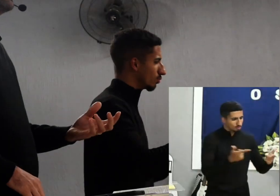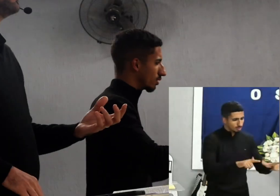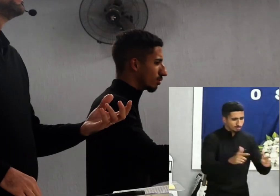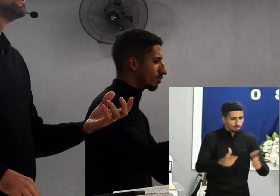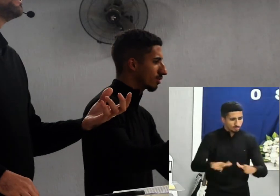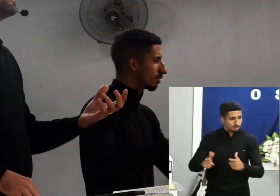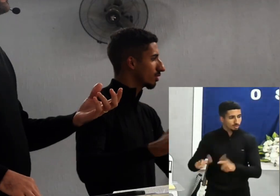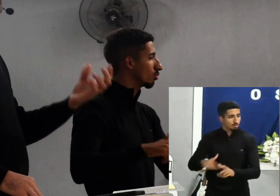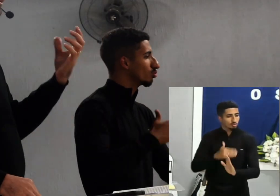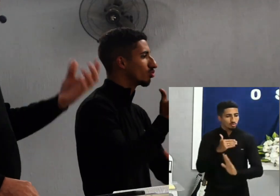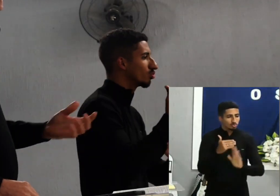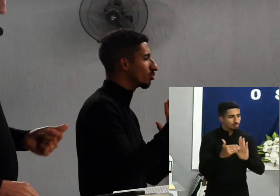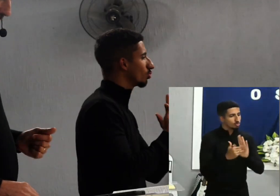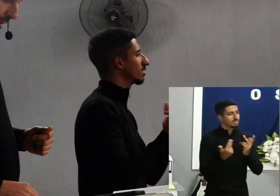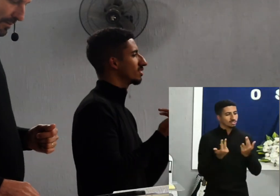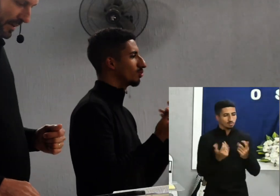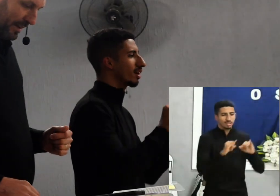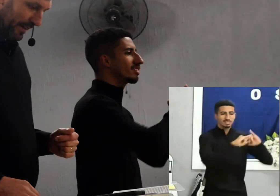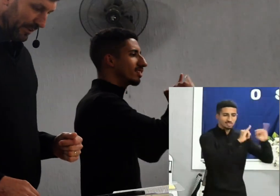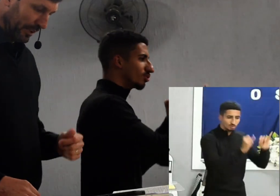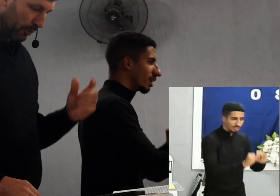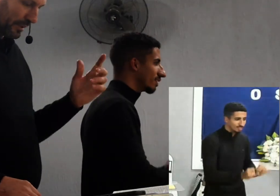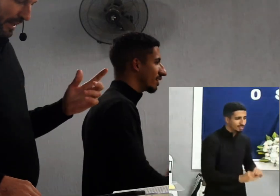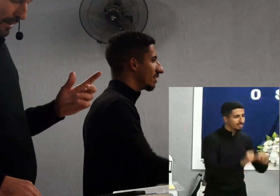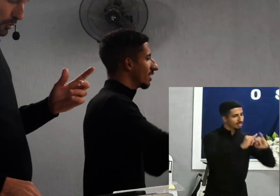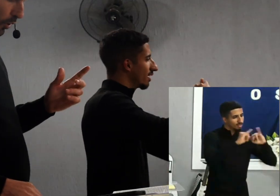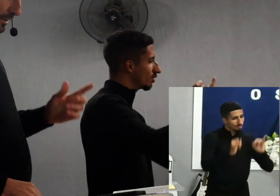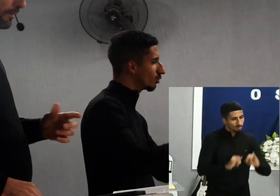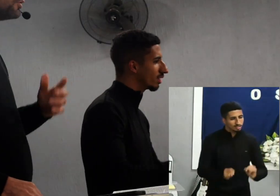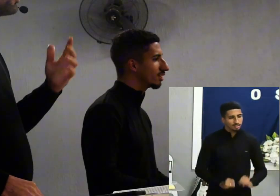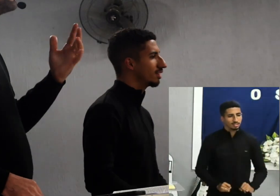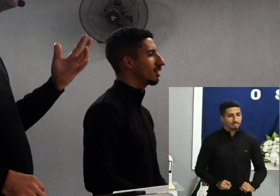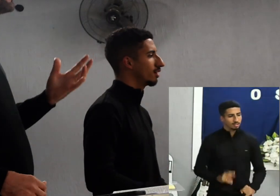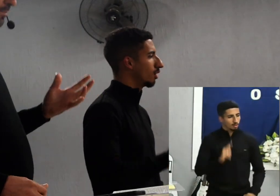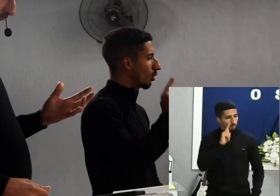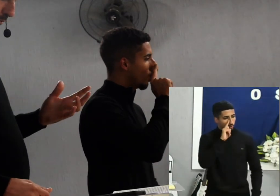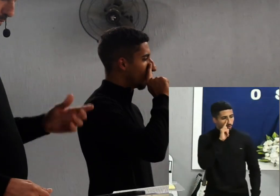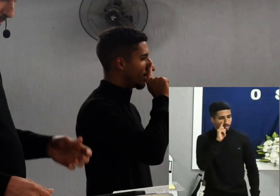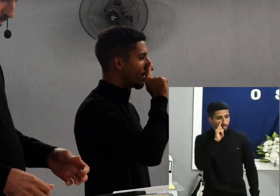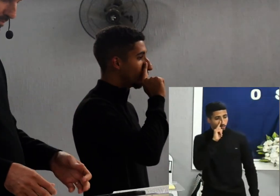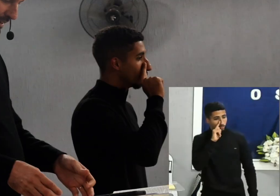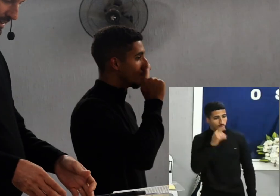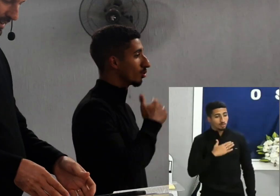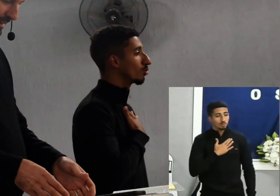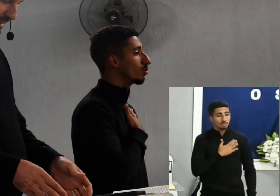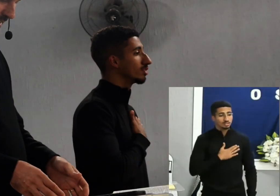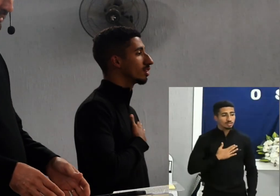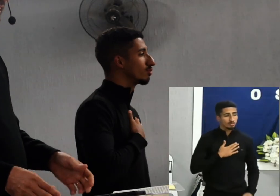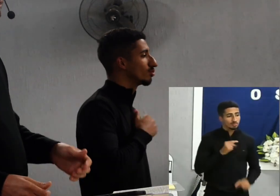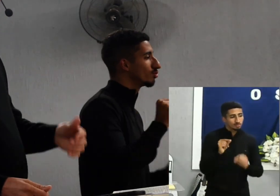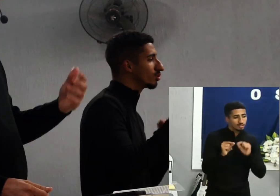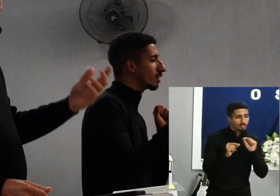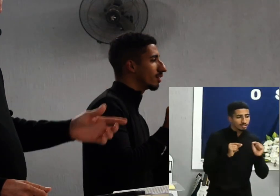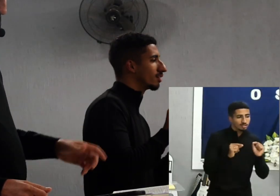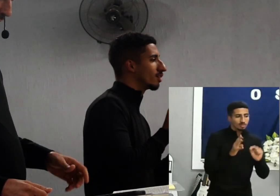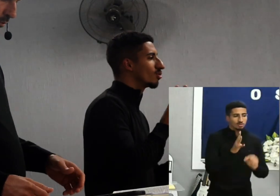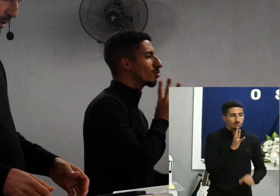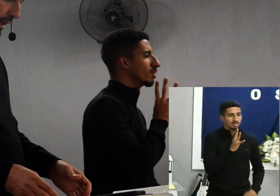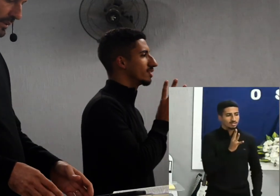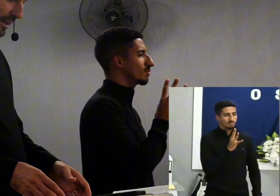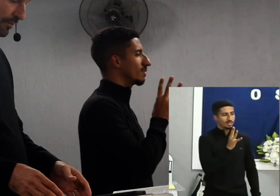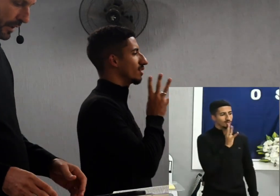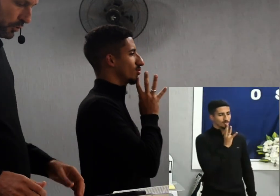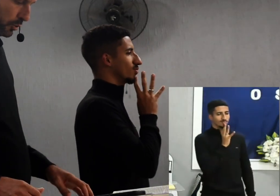idolatrias. Sabedoria humana. Já os gregos gostavam de conhecimento. E eles, de fato,